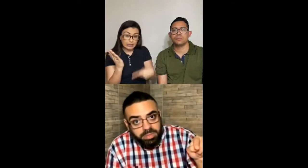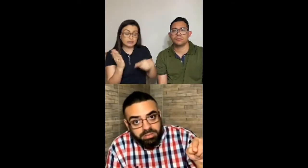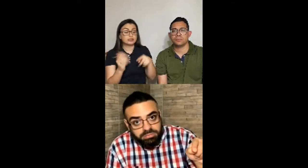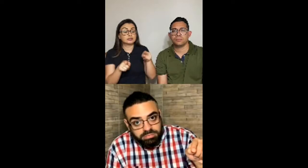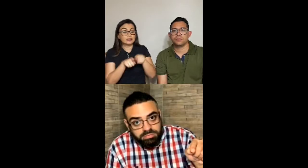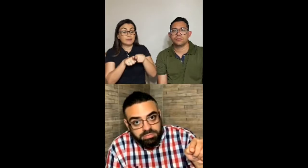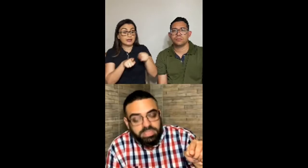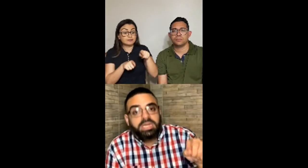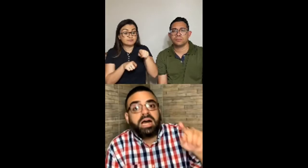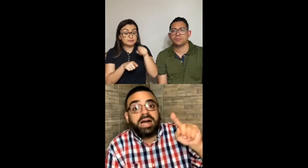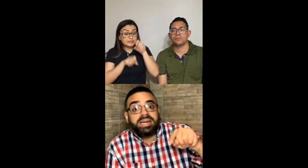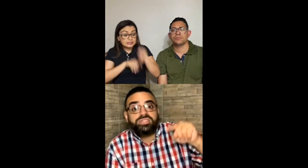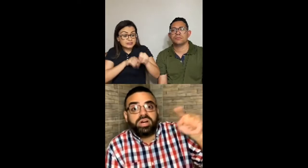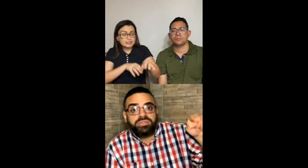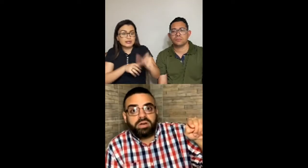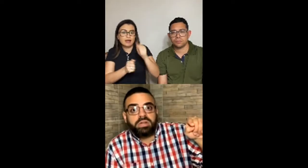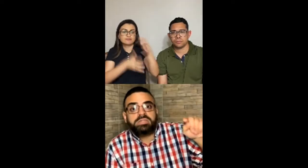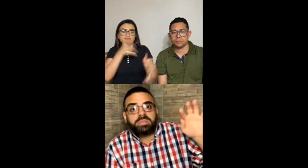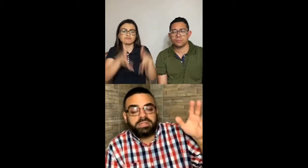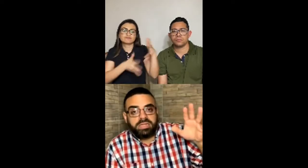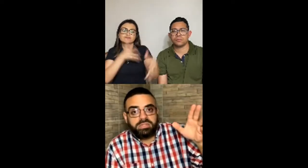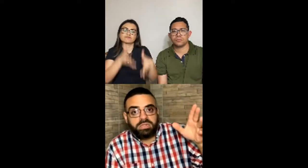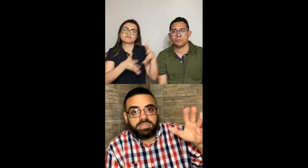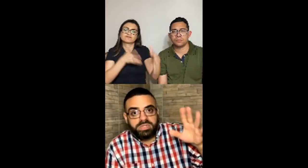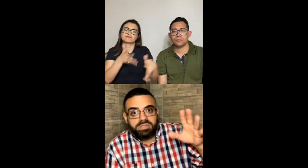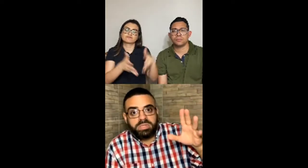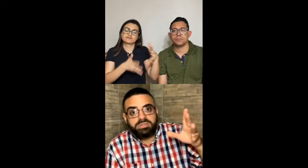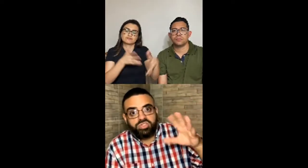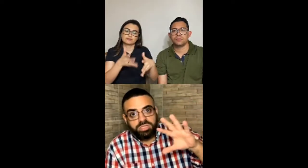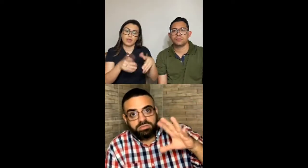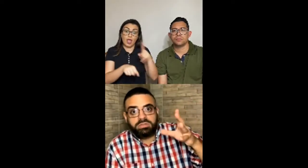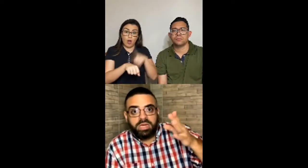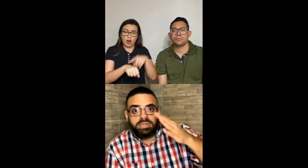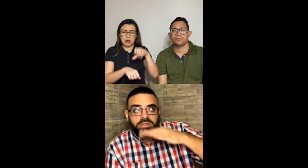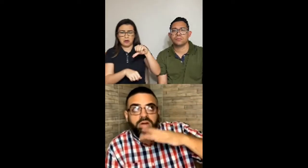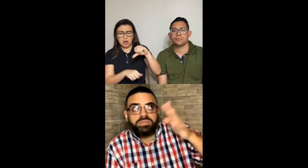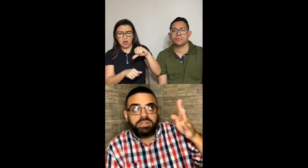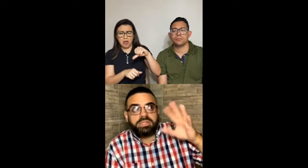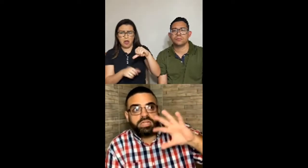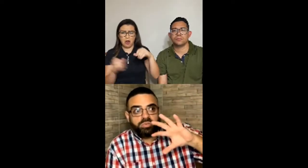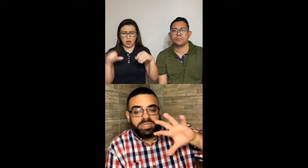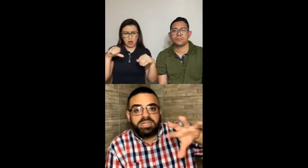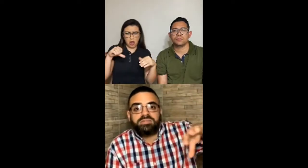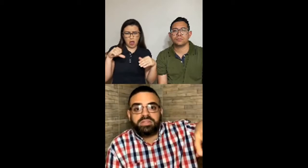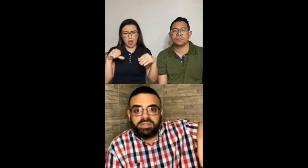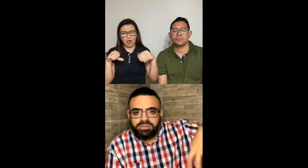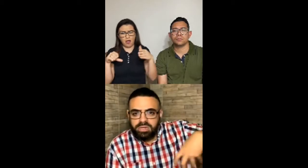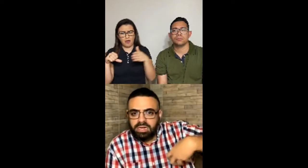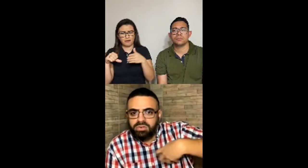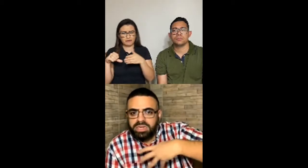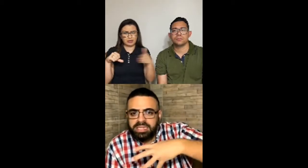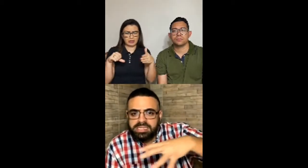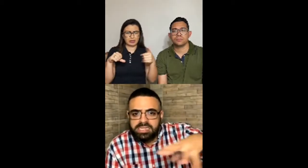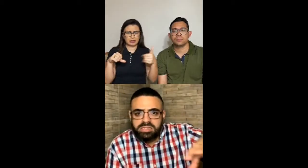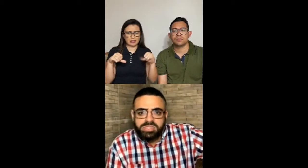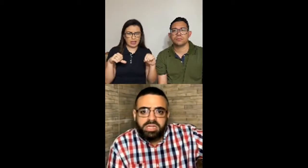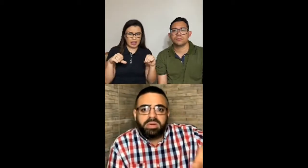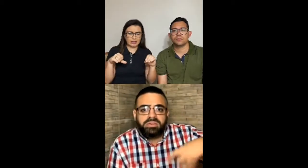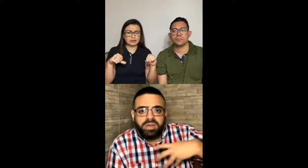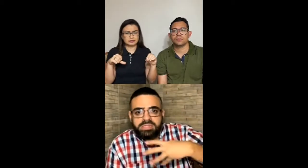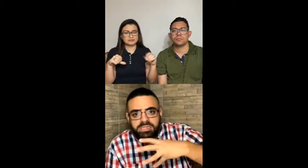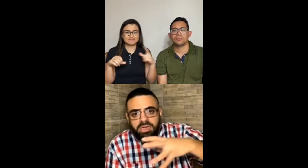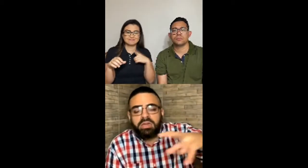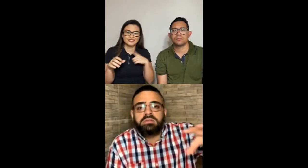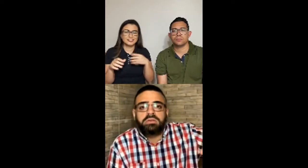sinais e em tailandês, a partir da Bíblia. Aí às 9 horas para 10 horas, mais ou menos,